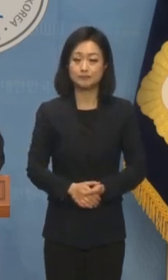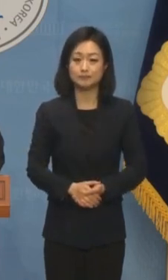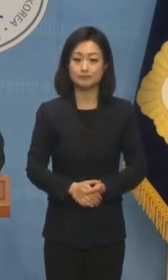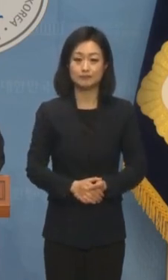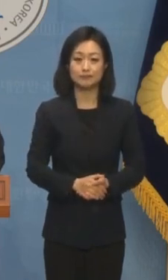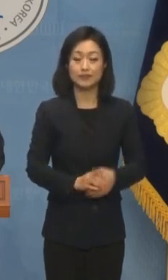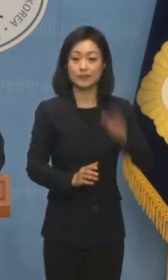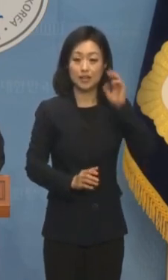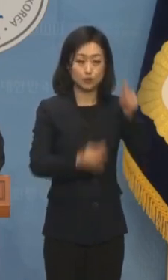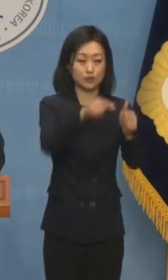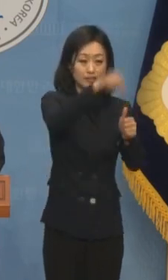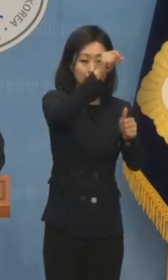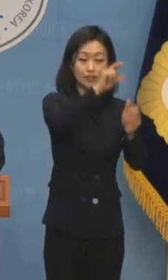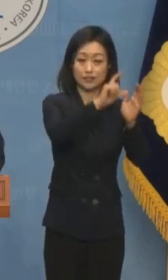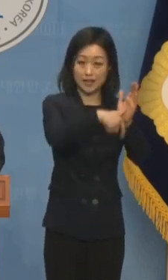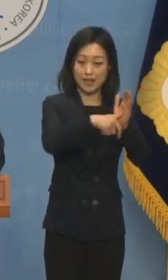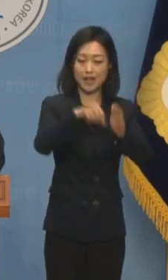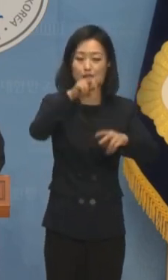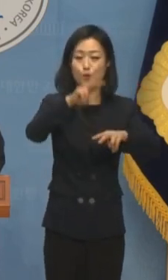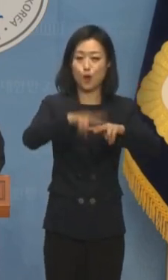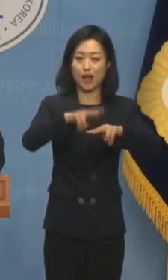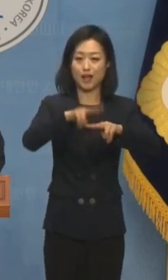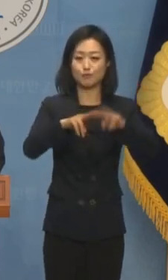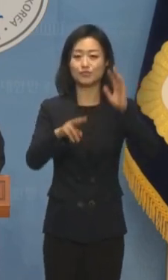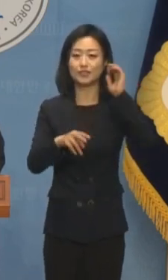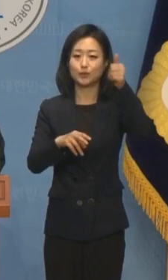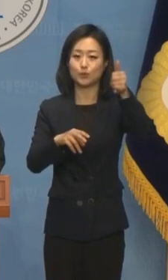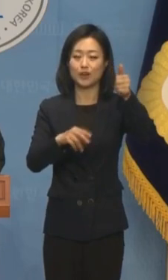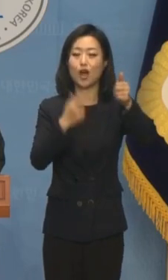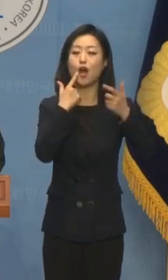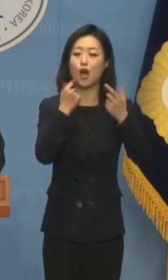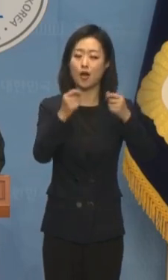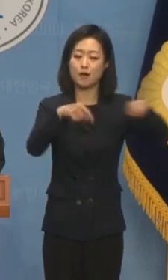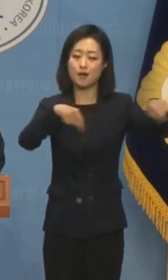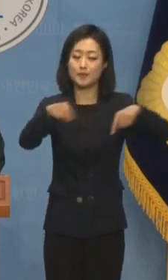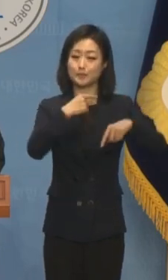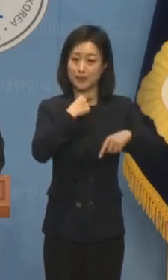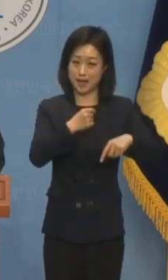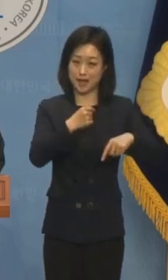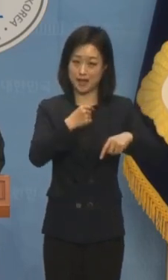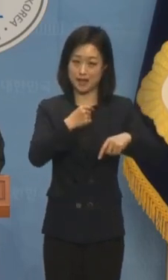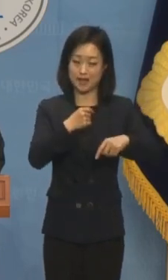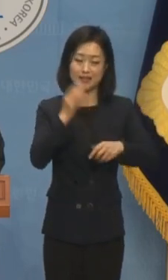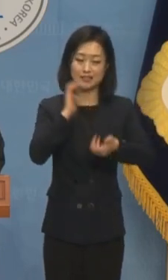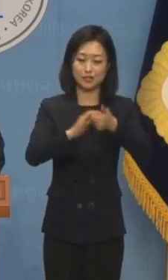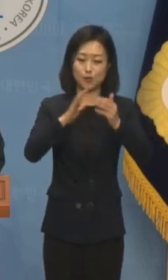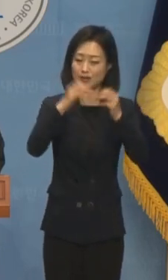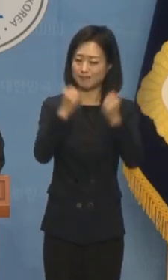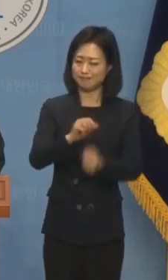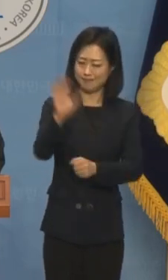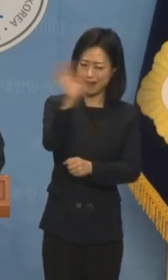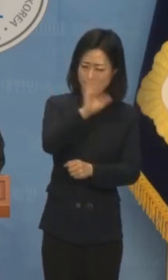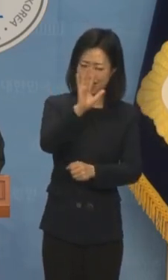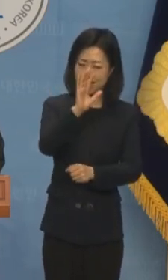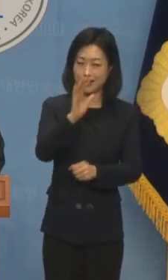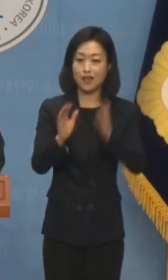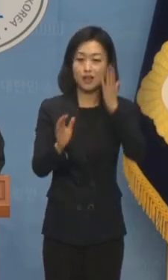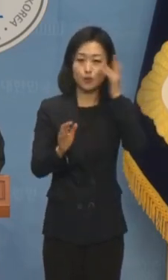당선 초기에는 광화문 대통령이 되겠다 약속해놓고 탈청와대를 외치며 용산으로